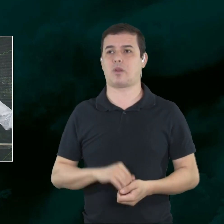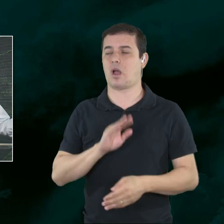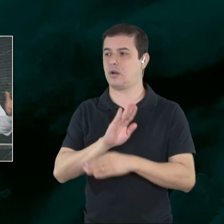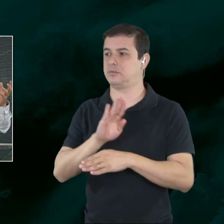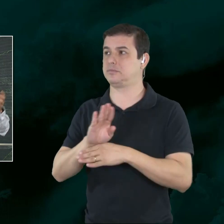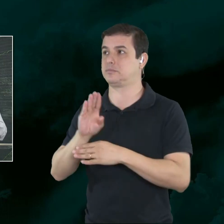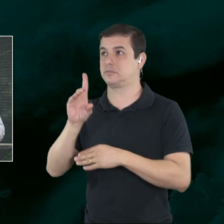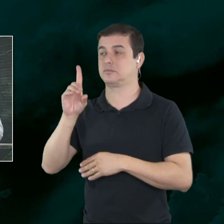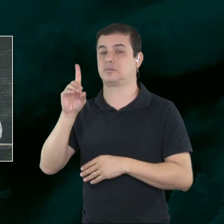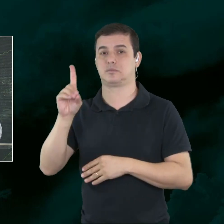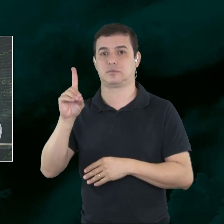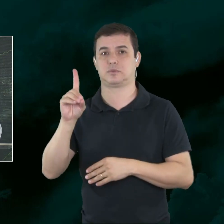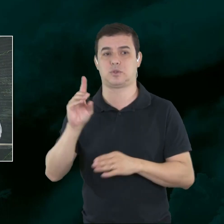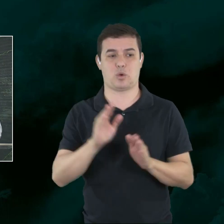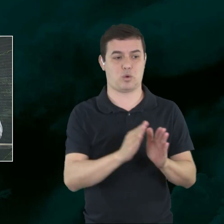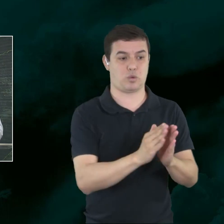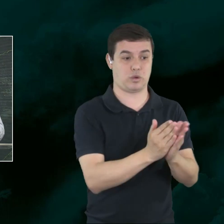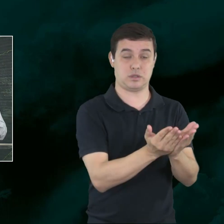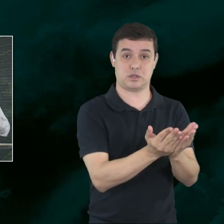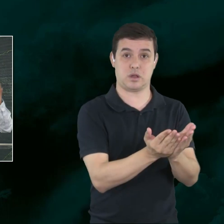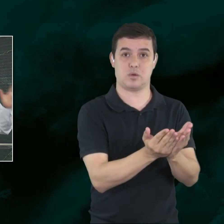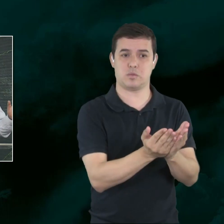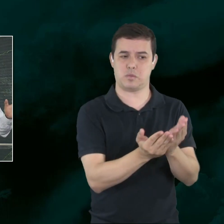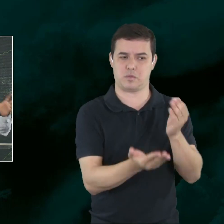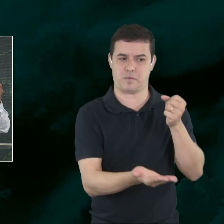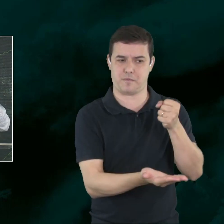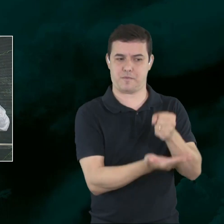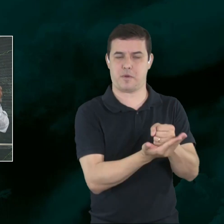vamos consolidá-los também, para que eles não